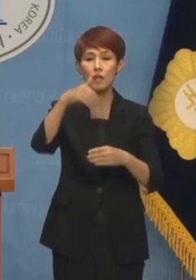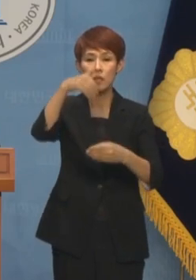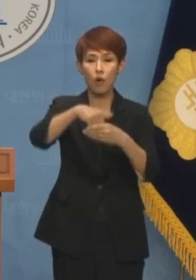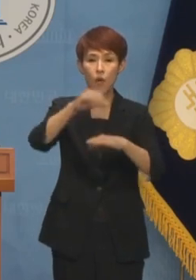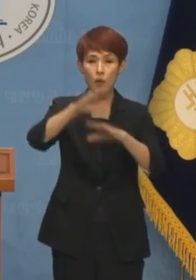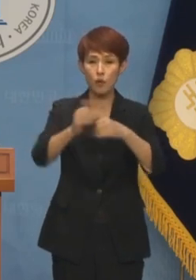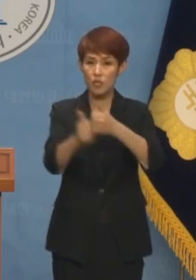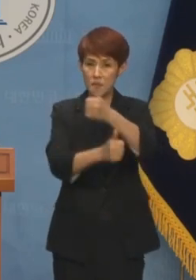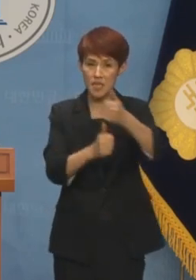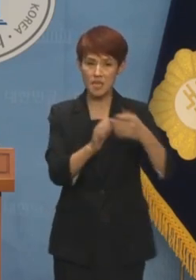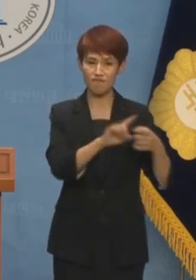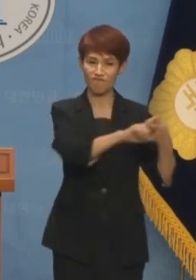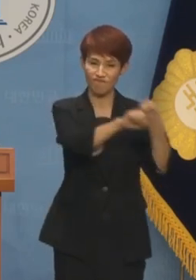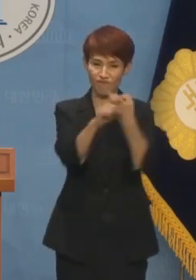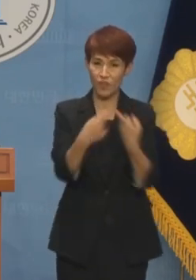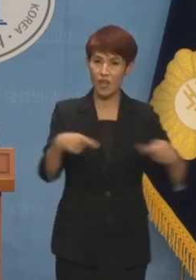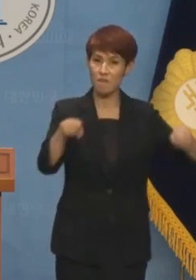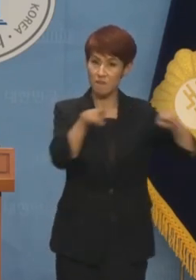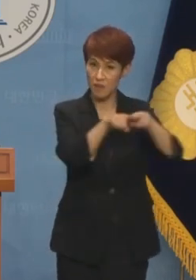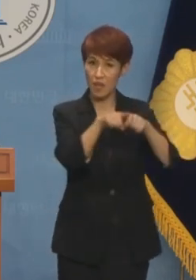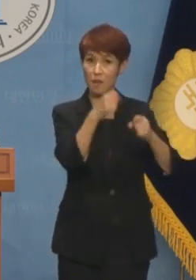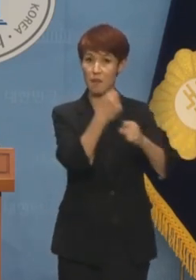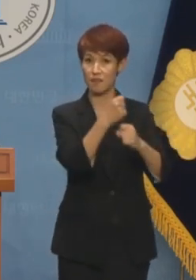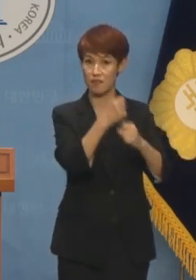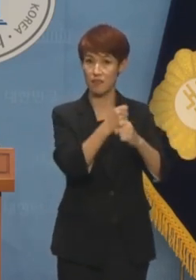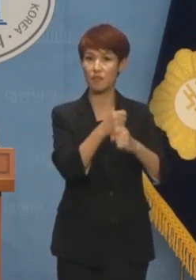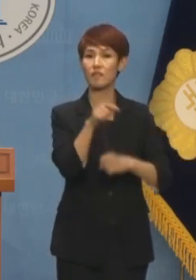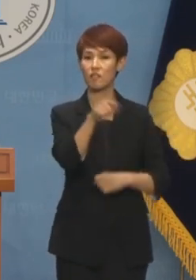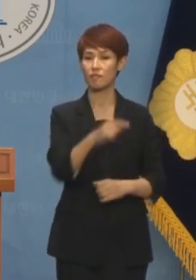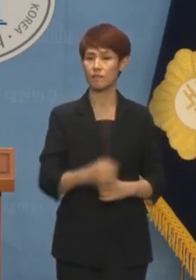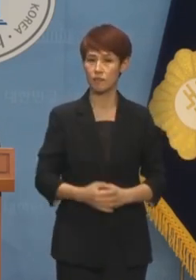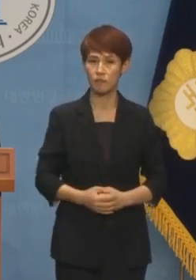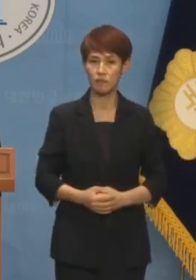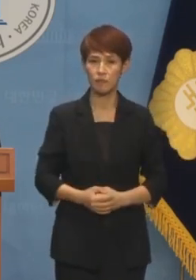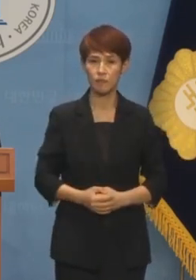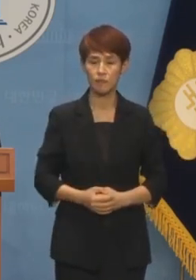하나의 팀이 되어 만들어낸 합작품이었습니다.